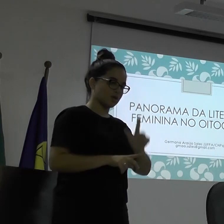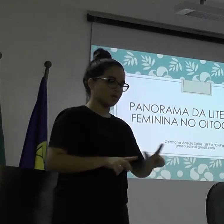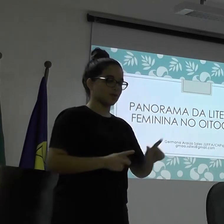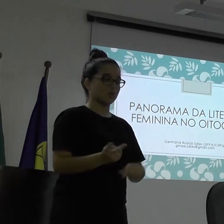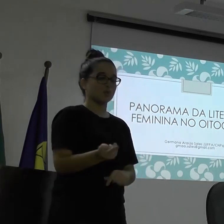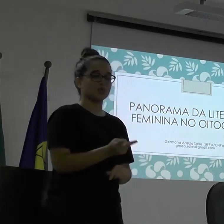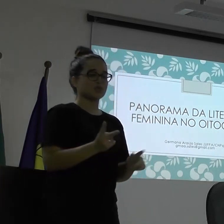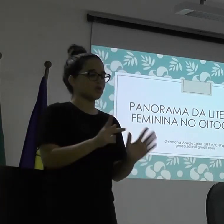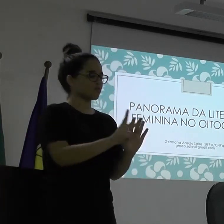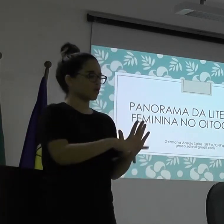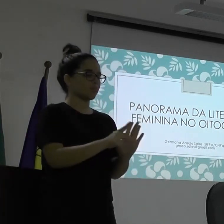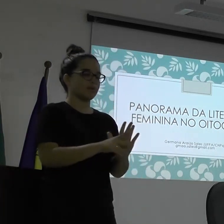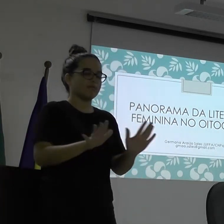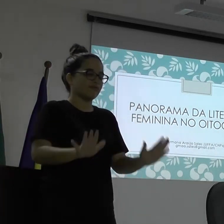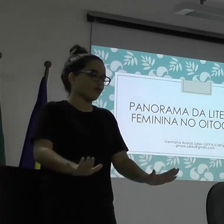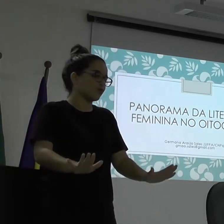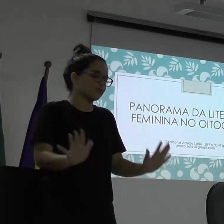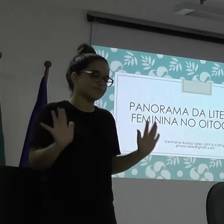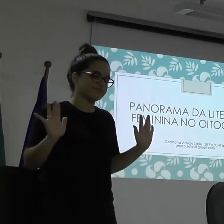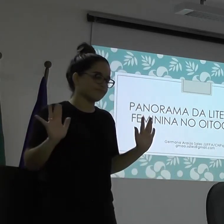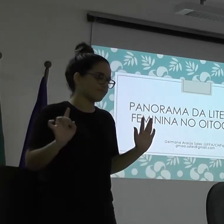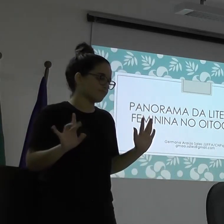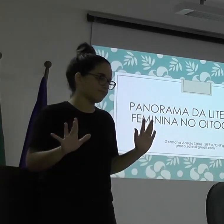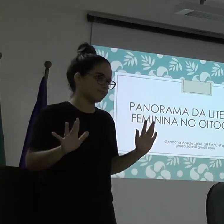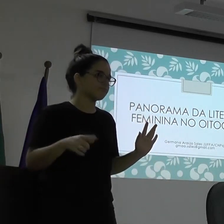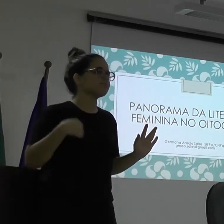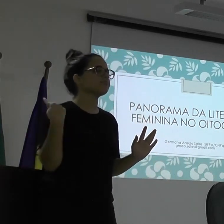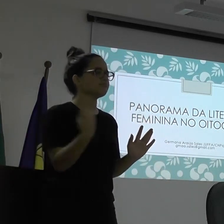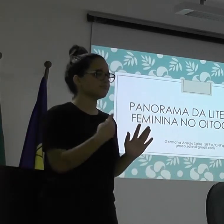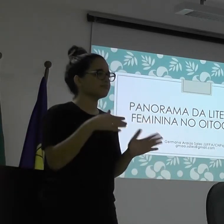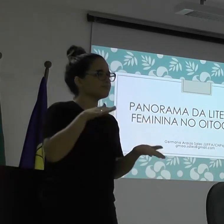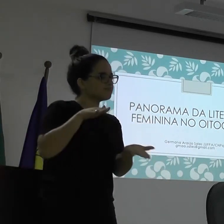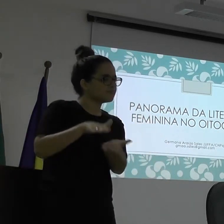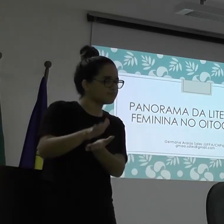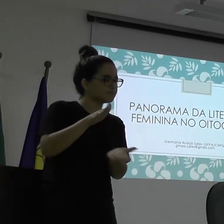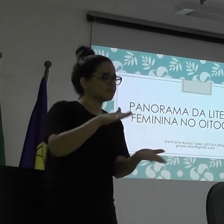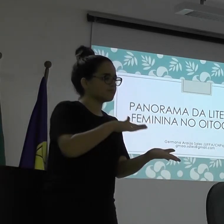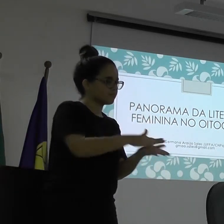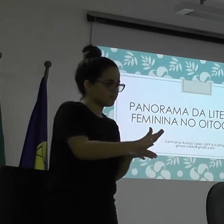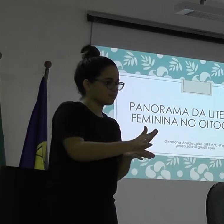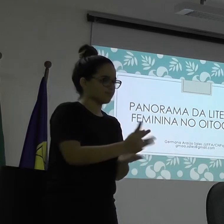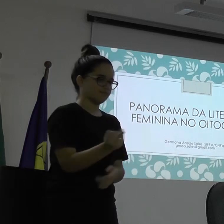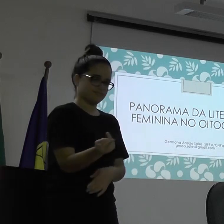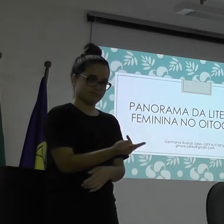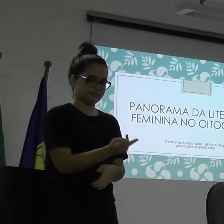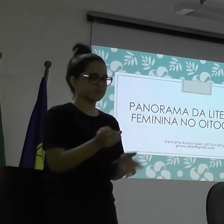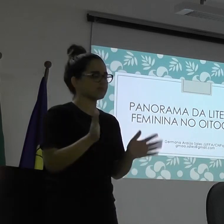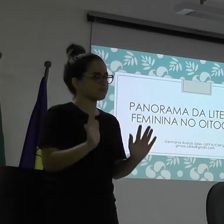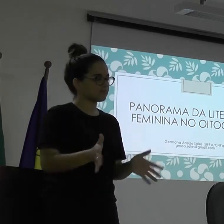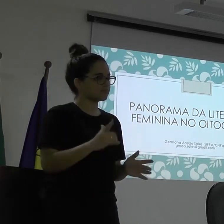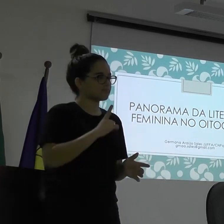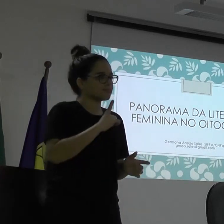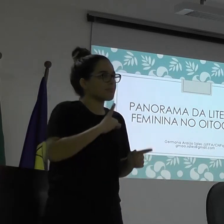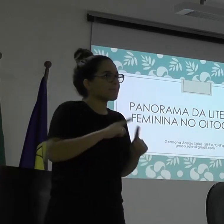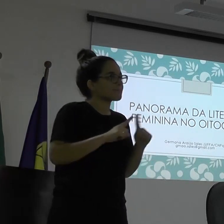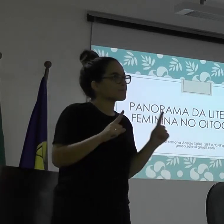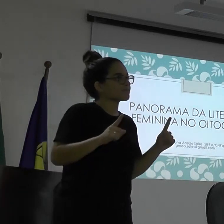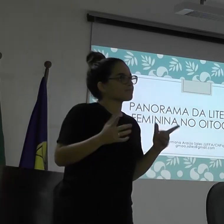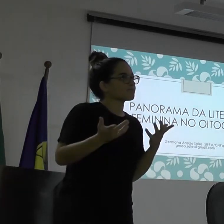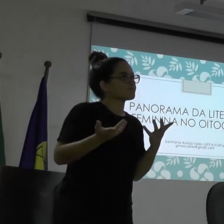projeto. A gente tem publicado obras do GT, mas não,